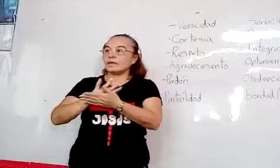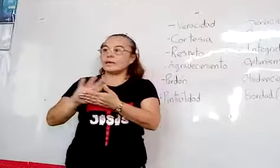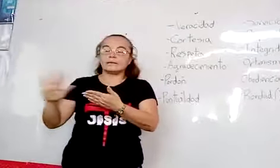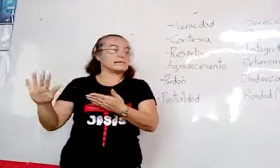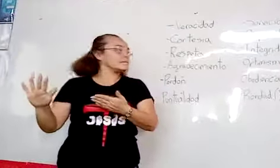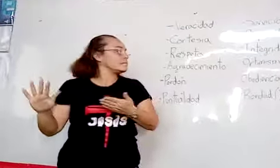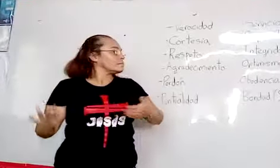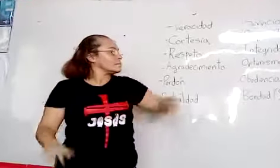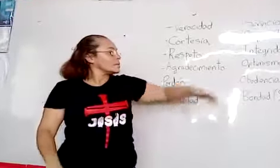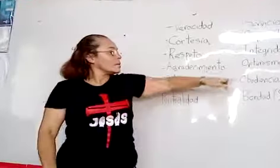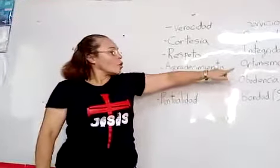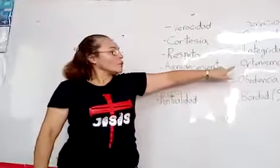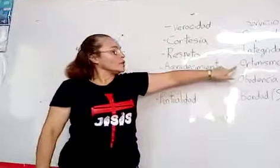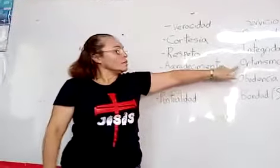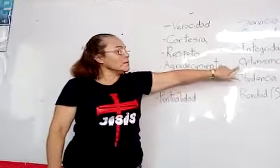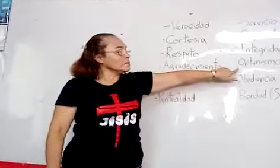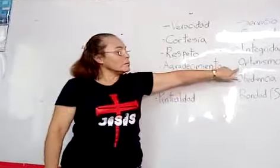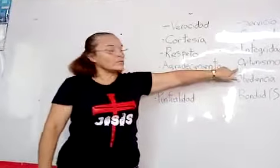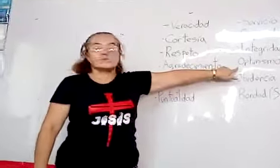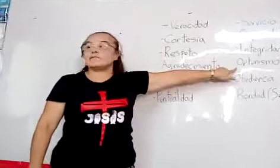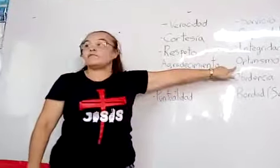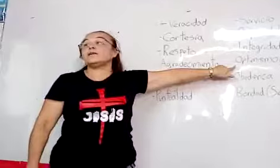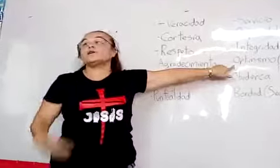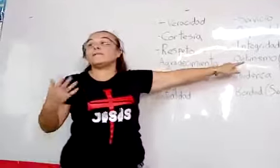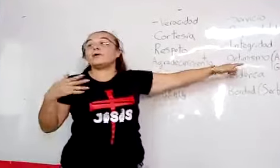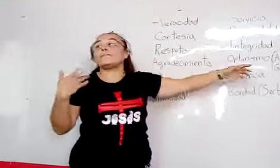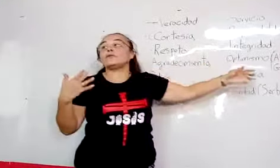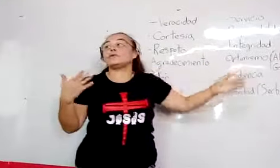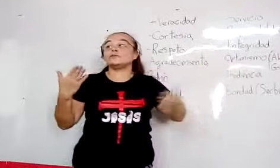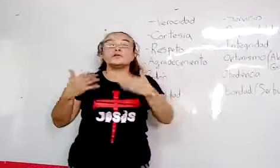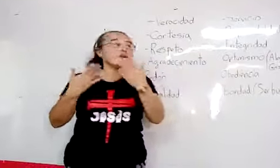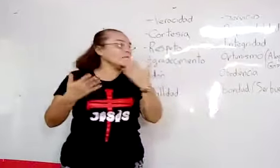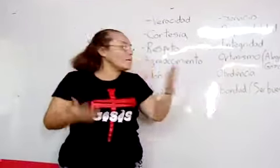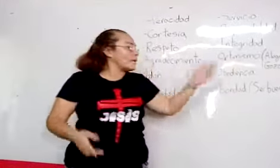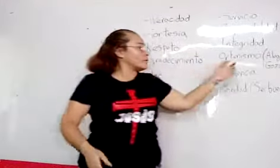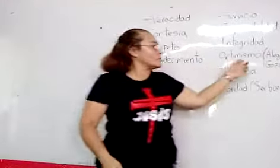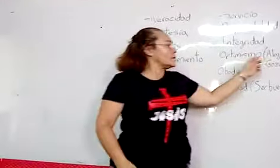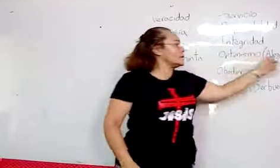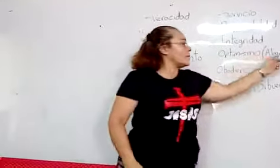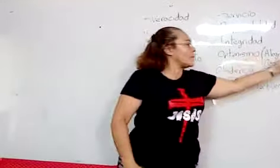integridad, optimismo, si se fijan yo le voy poniendo sinónimos para que ustedes sepan,